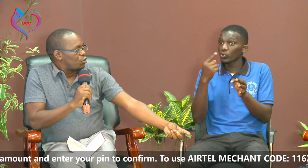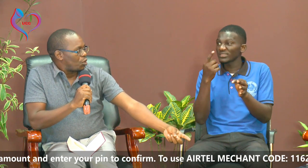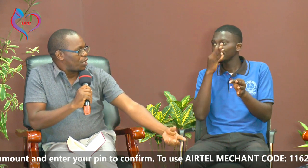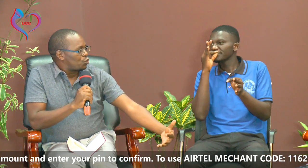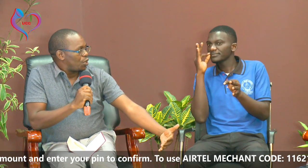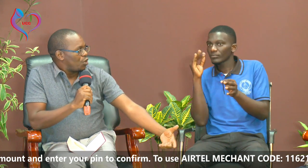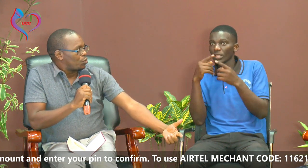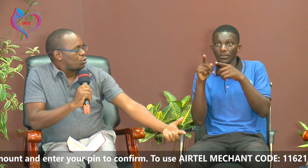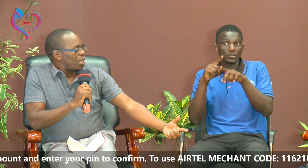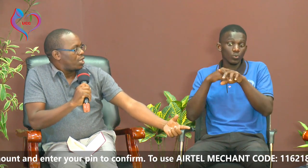omusota bensu omusota